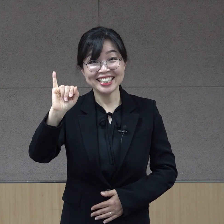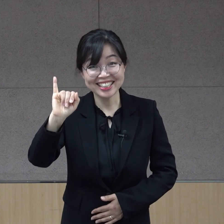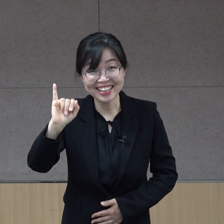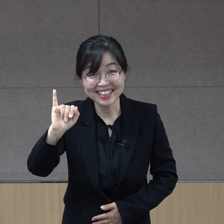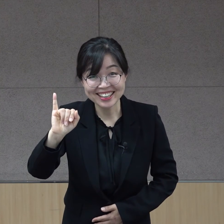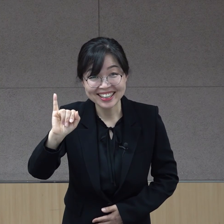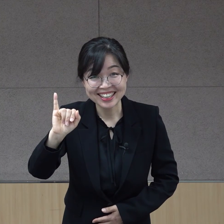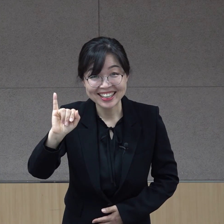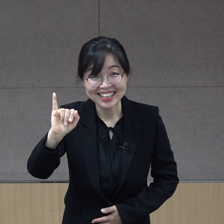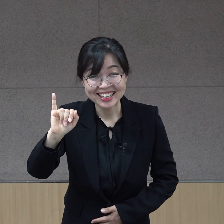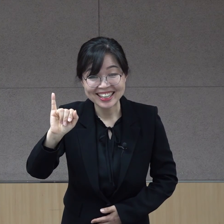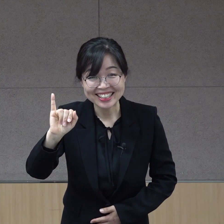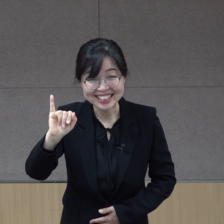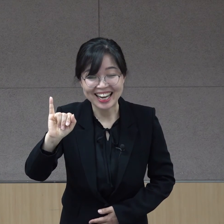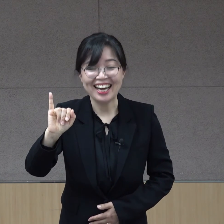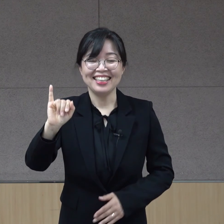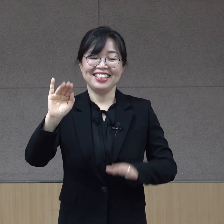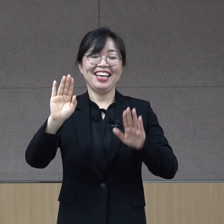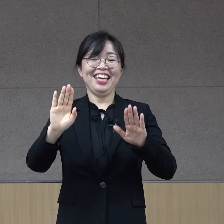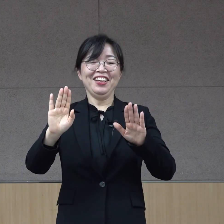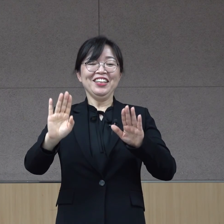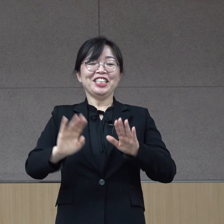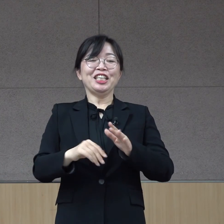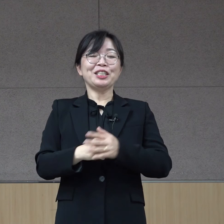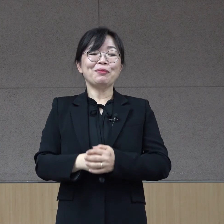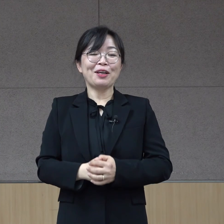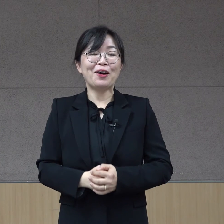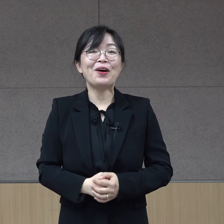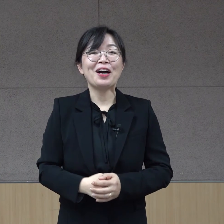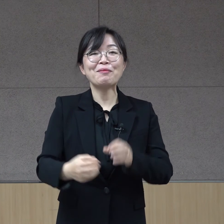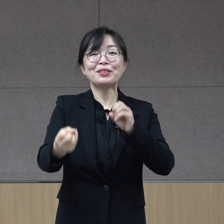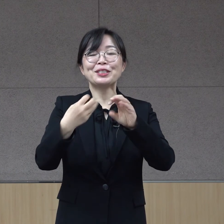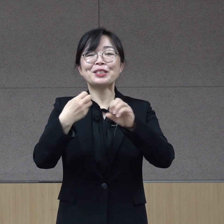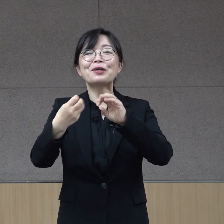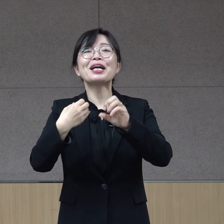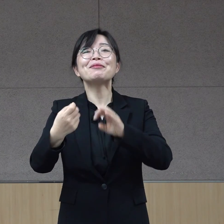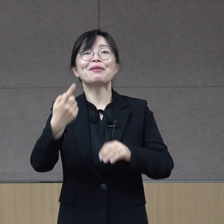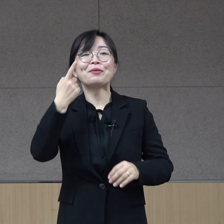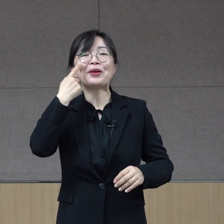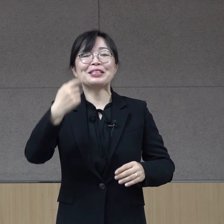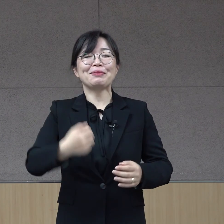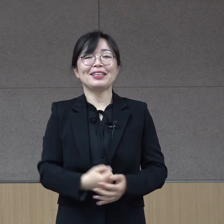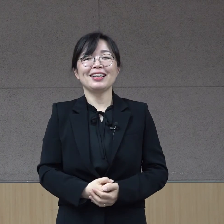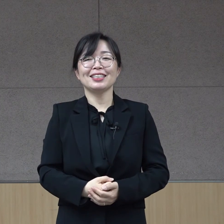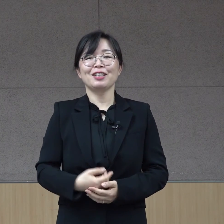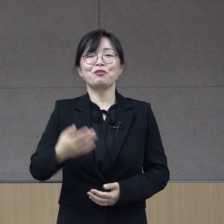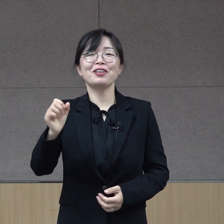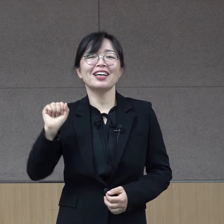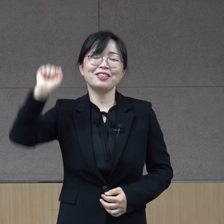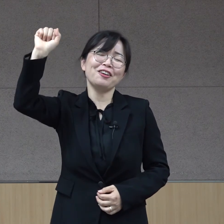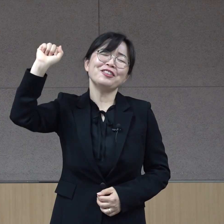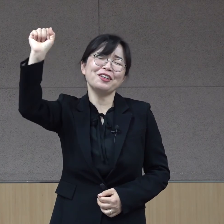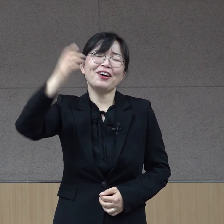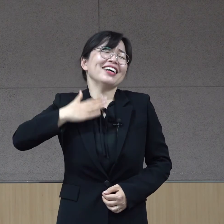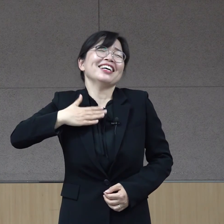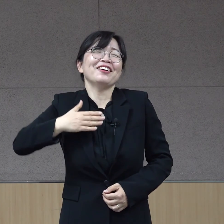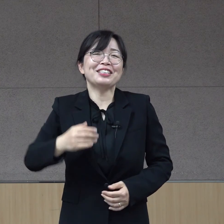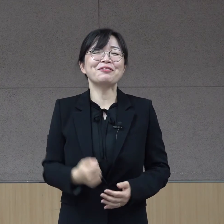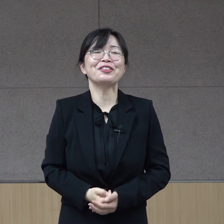아시겠어요? 자, 네. 자, 이제부터 한번 정답을 한번 보겠습니다. 자, 누군가가 저요 알아요 하신 분도